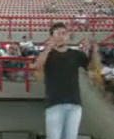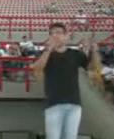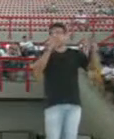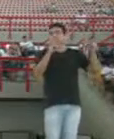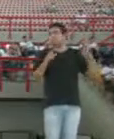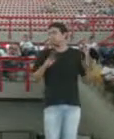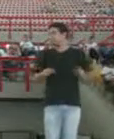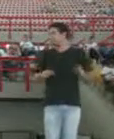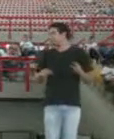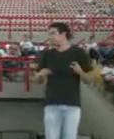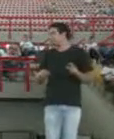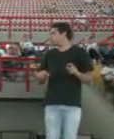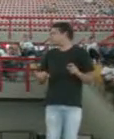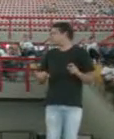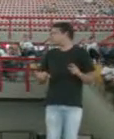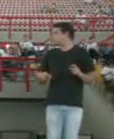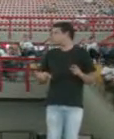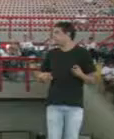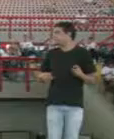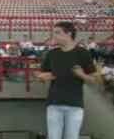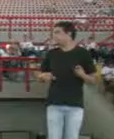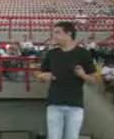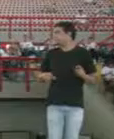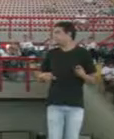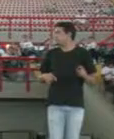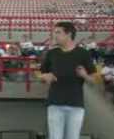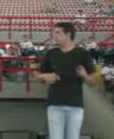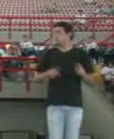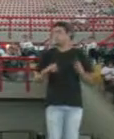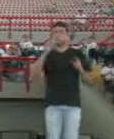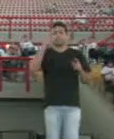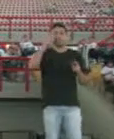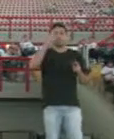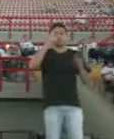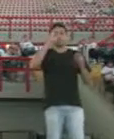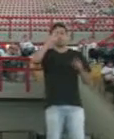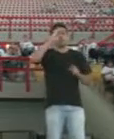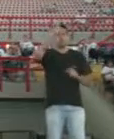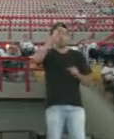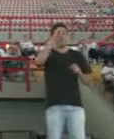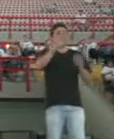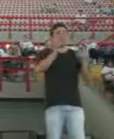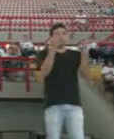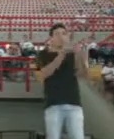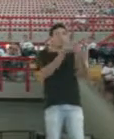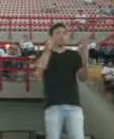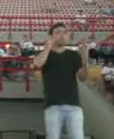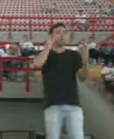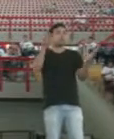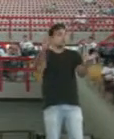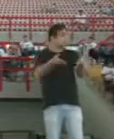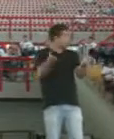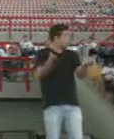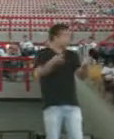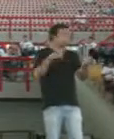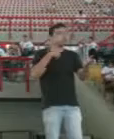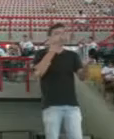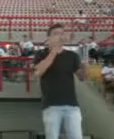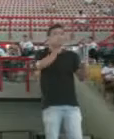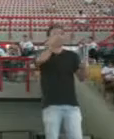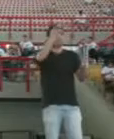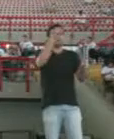o vídeo, viu, amigo, da língua para a gente encerrar com ele. Depreende-se principalmente que as famílias de ontem e de hoje